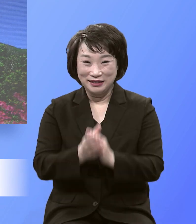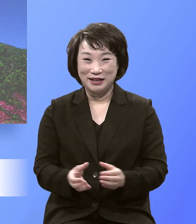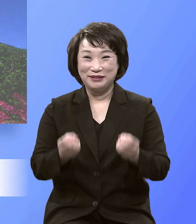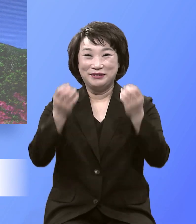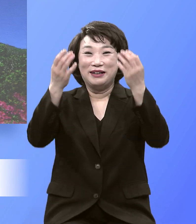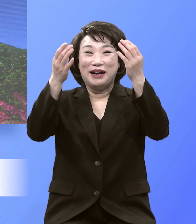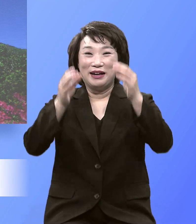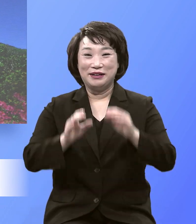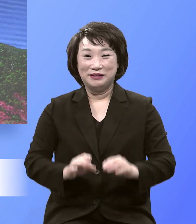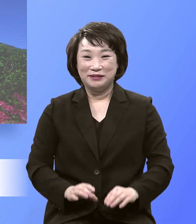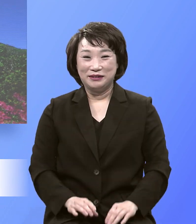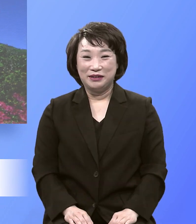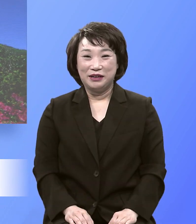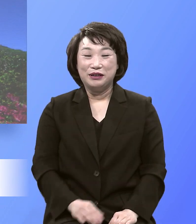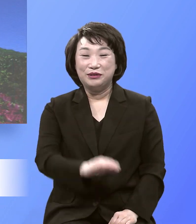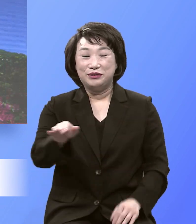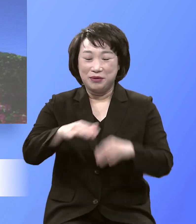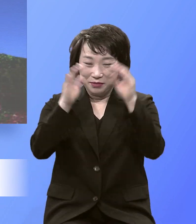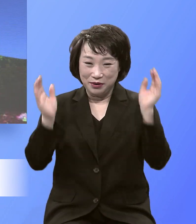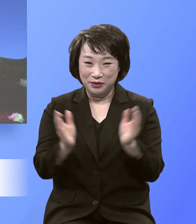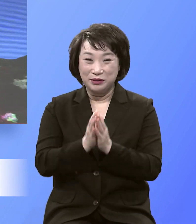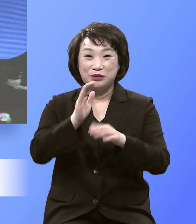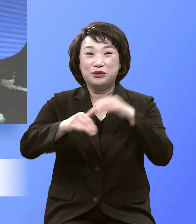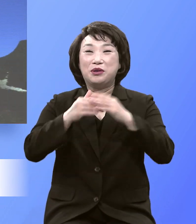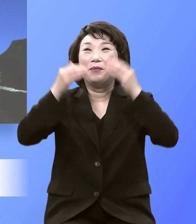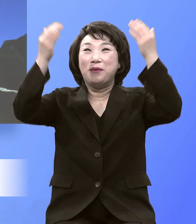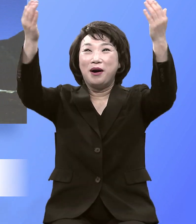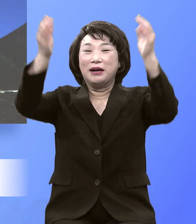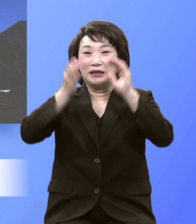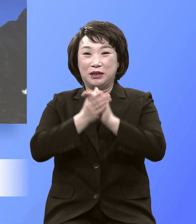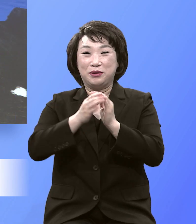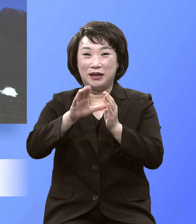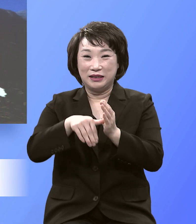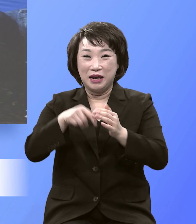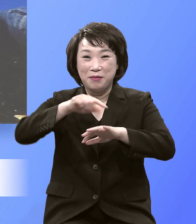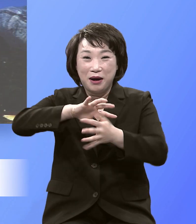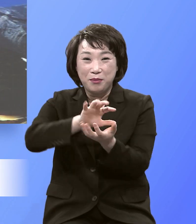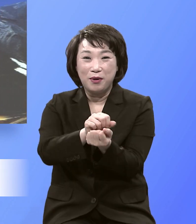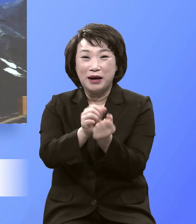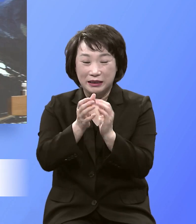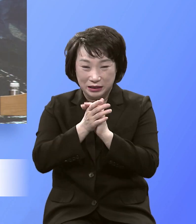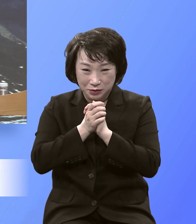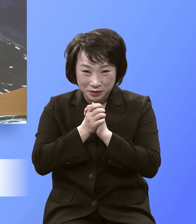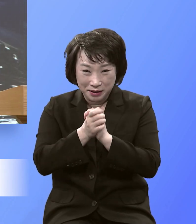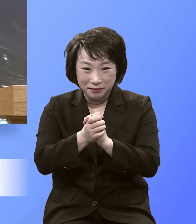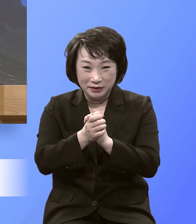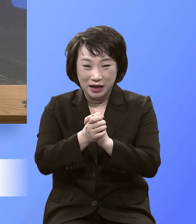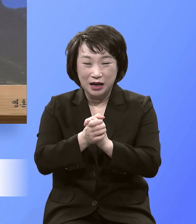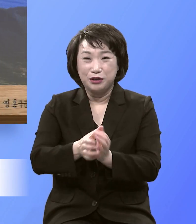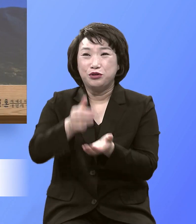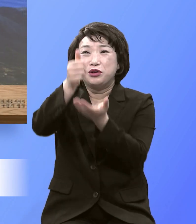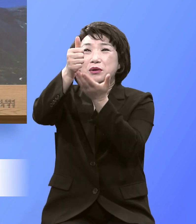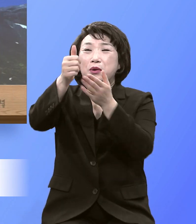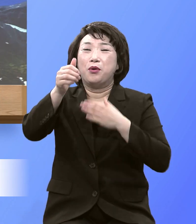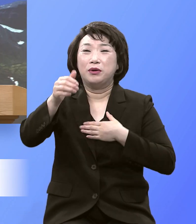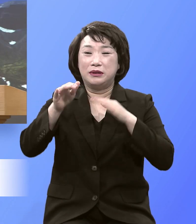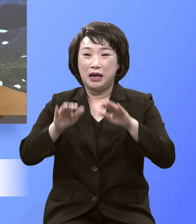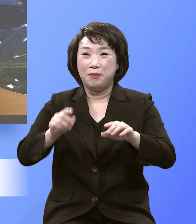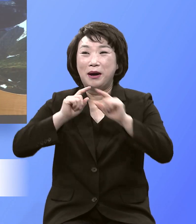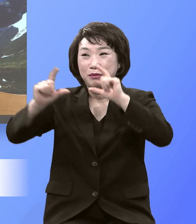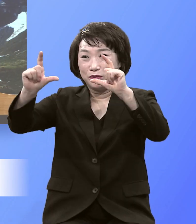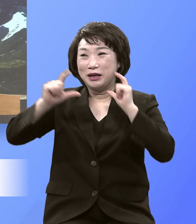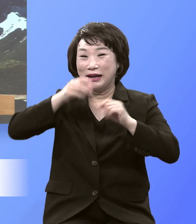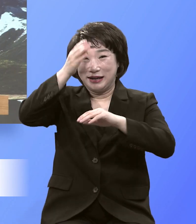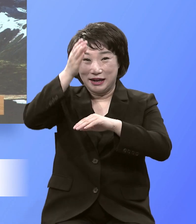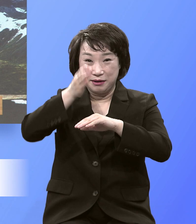할렐루야. 우리 모두 두 손도 쭉 들고 합심해서 기도할 때에 주님 오늘 내게 말씀